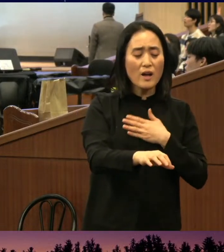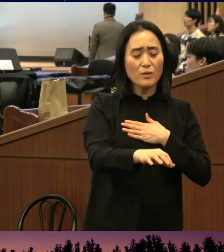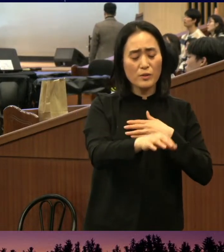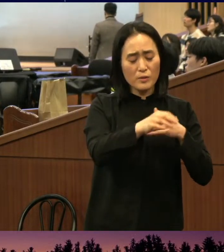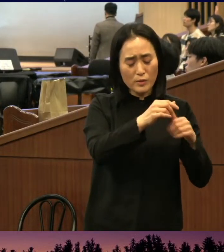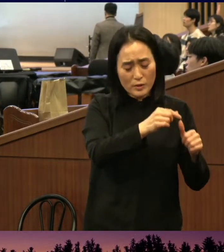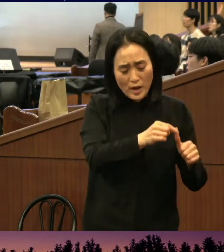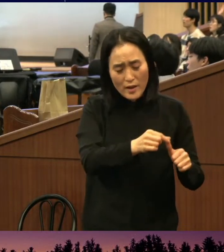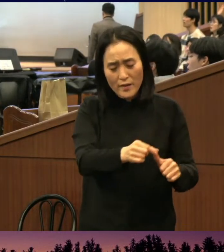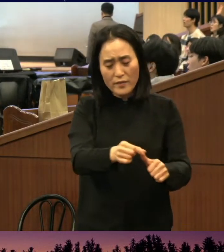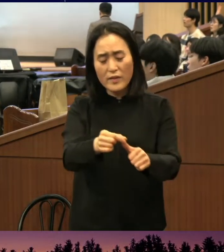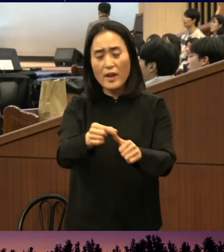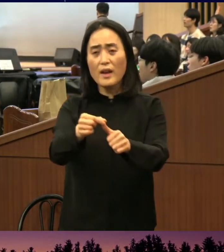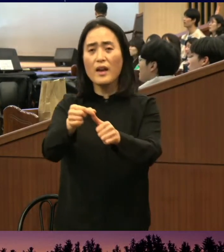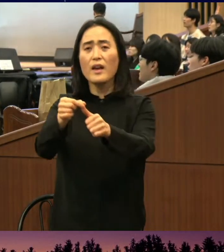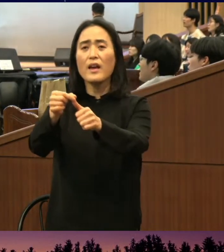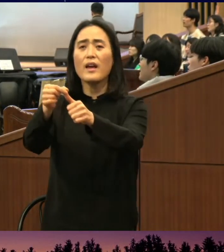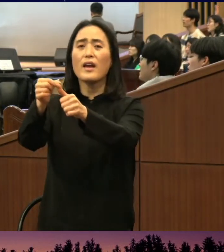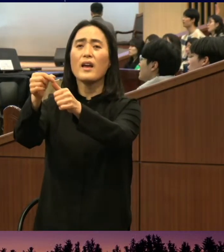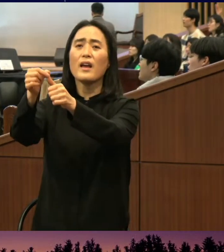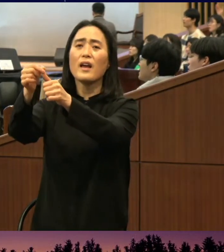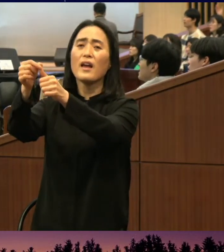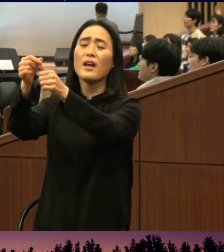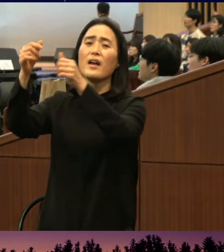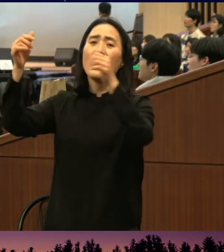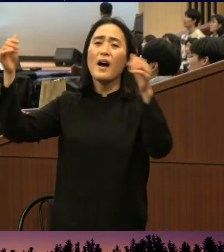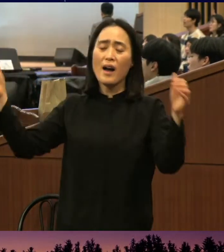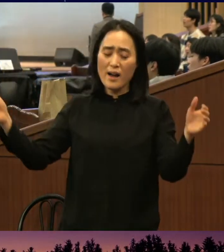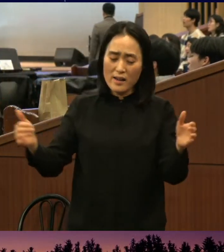날 구했네.